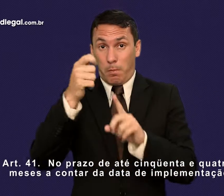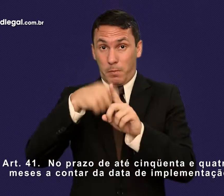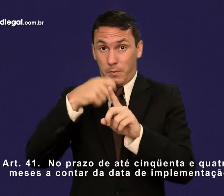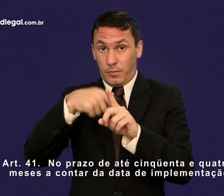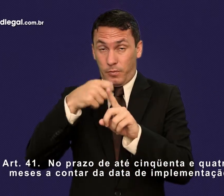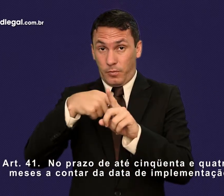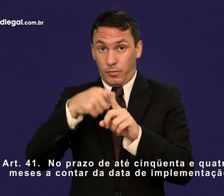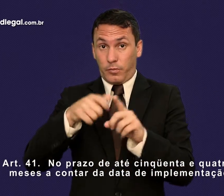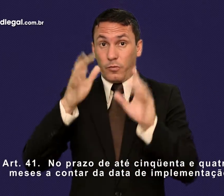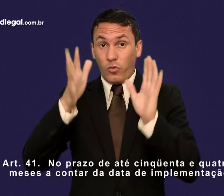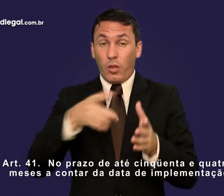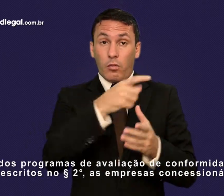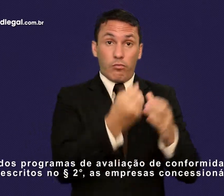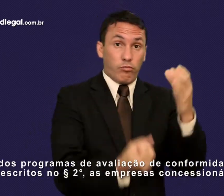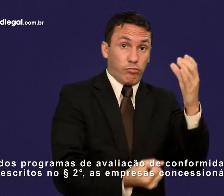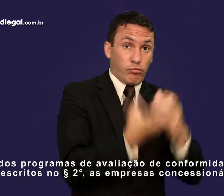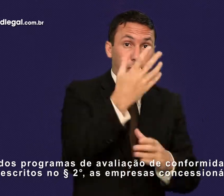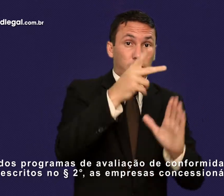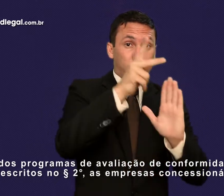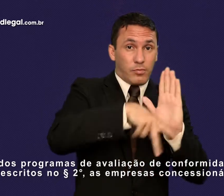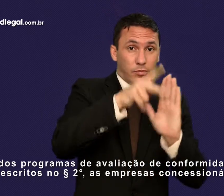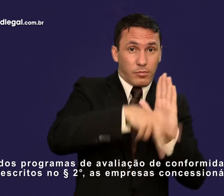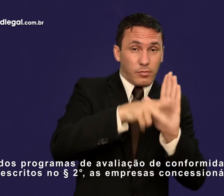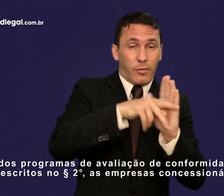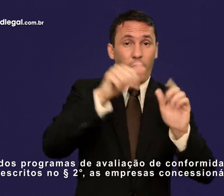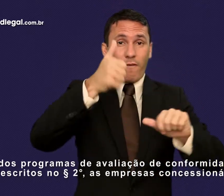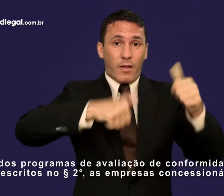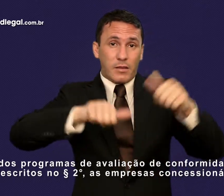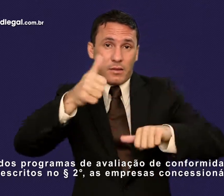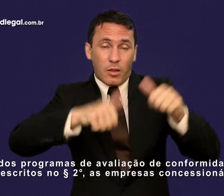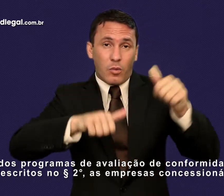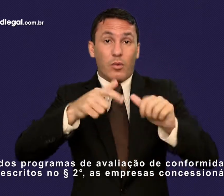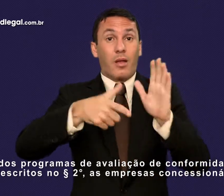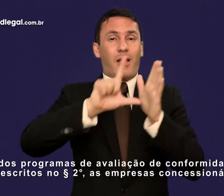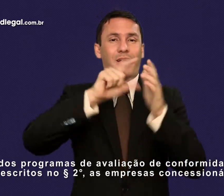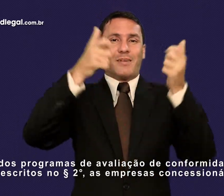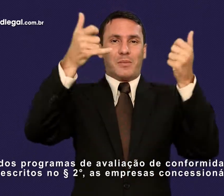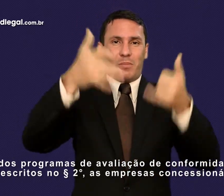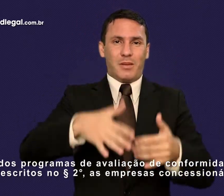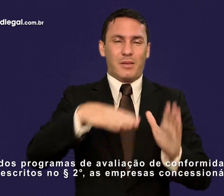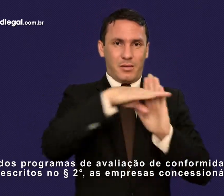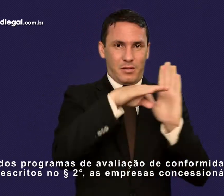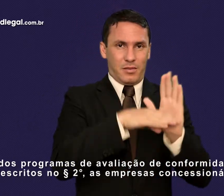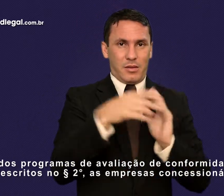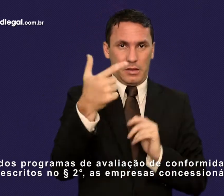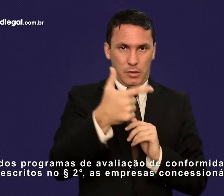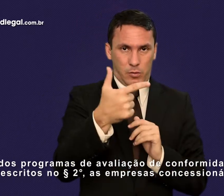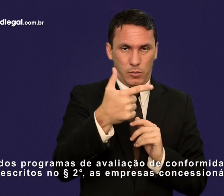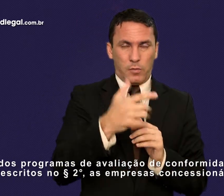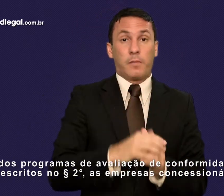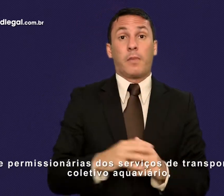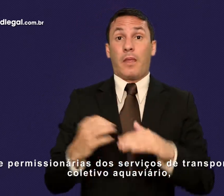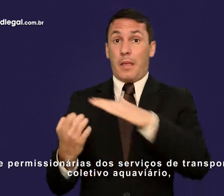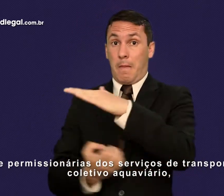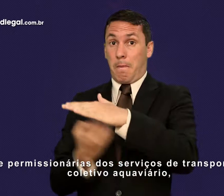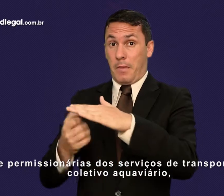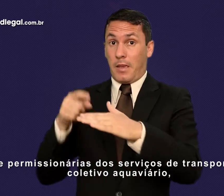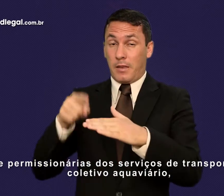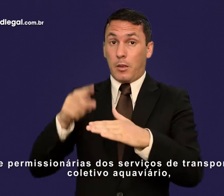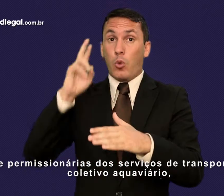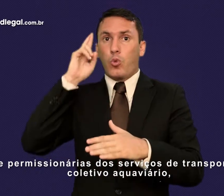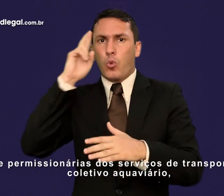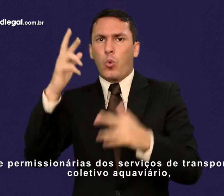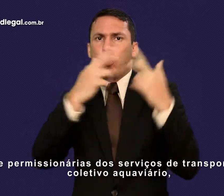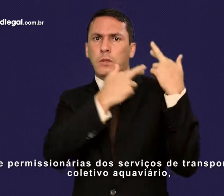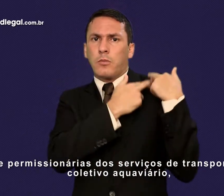a contar da data de implementação dos programas de avaliação de conformidade descritos no parágrafo 2º, as empresas concessionárias e permissionárias